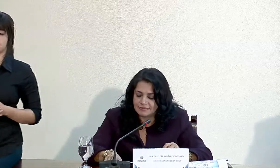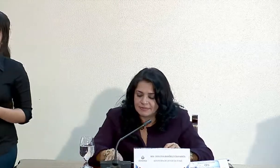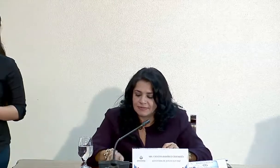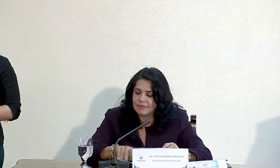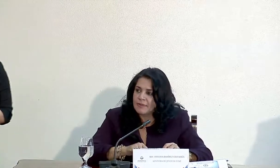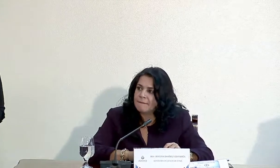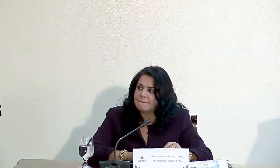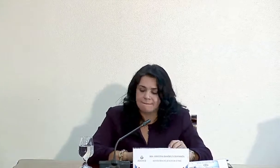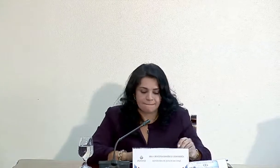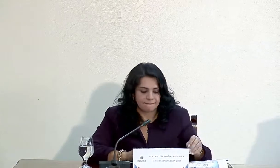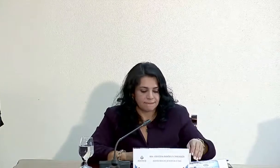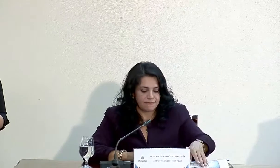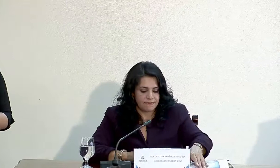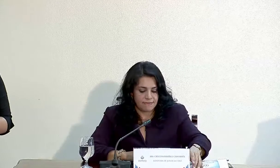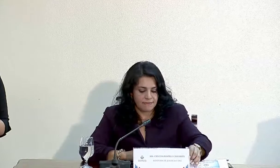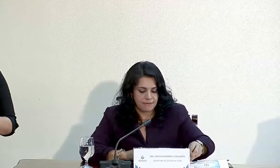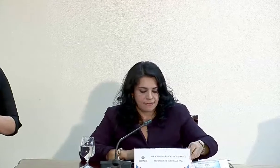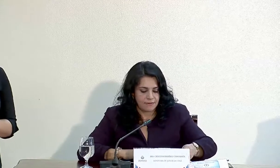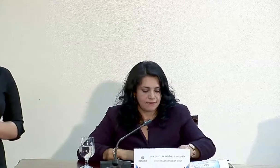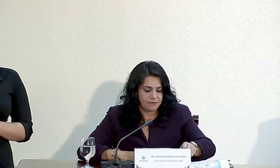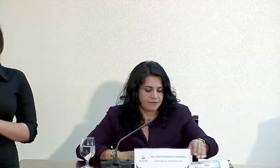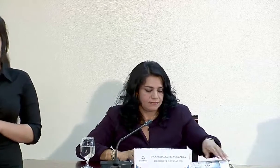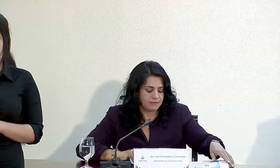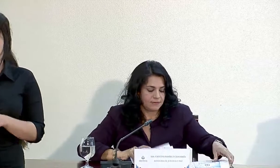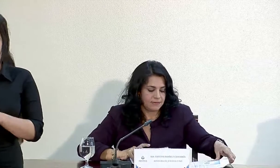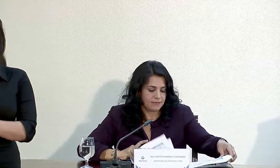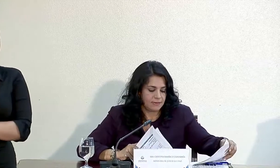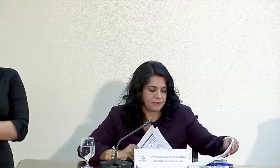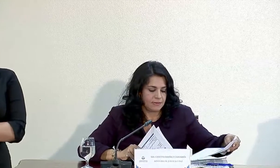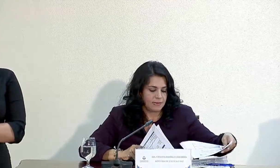Rueda y se alista Jessica Quesada de Canal 7.